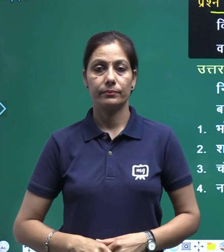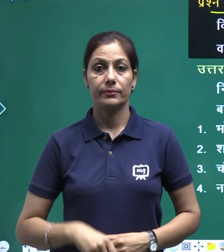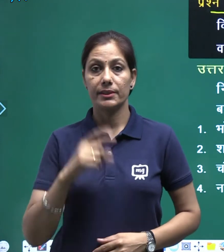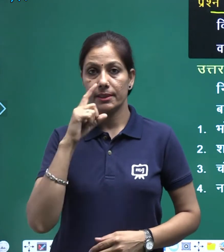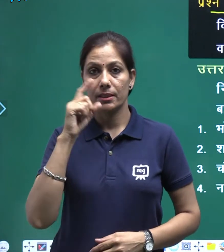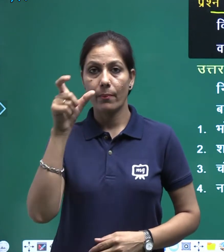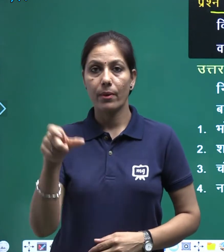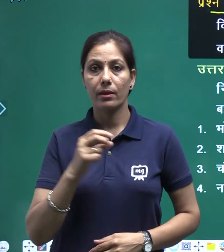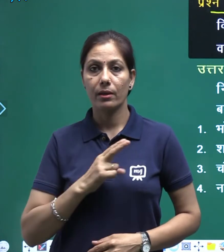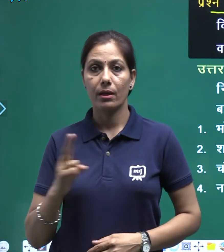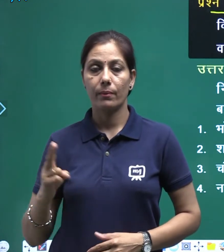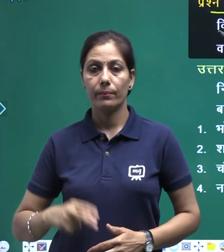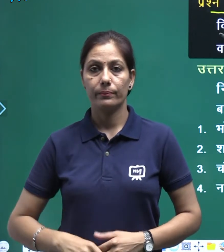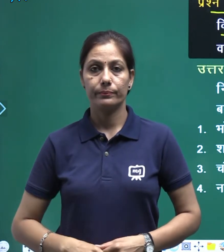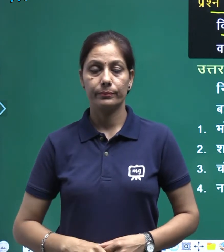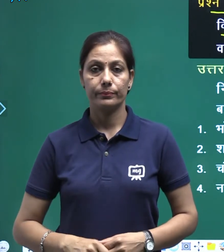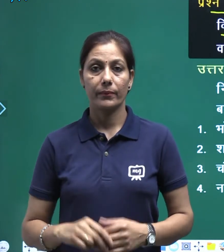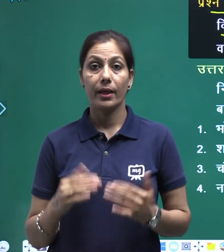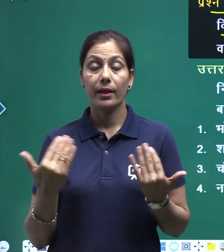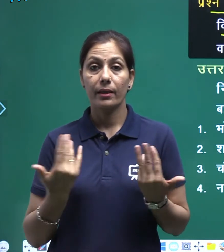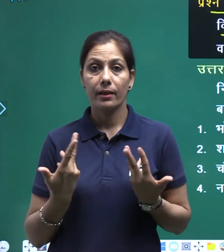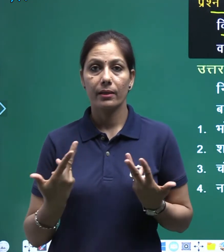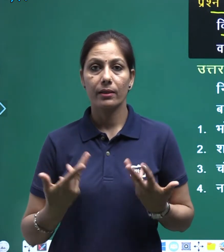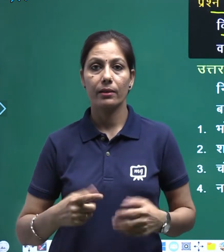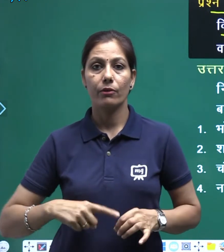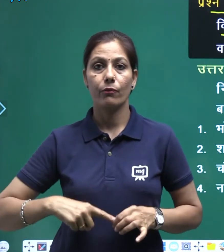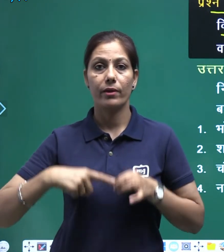चंपा की किन किन विशेषताओं का